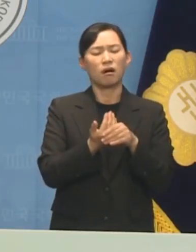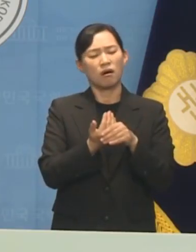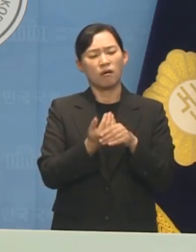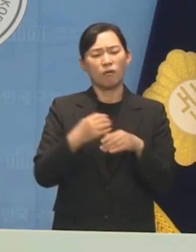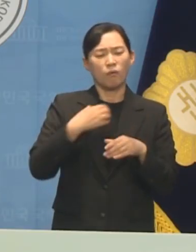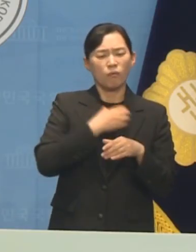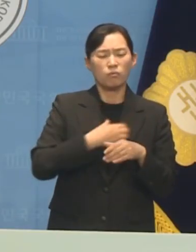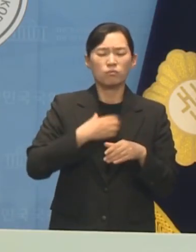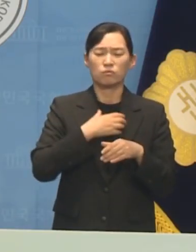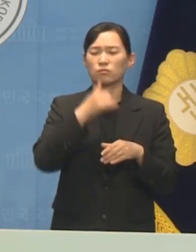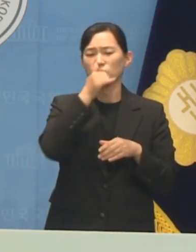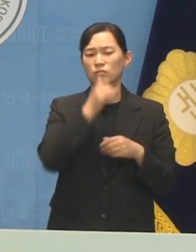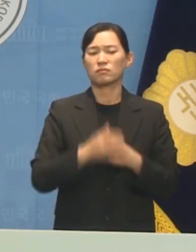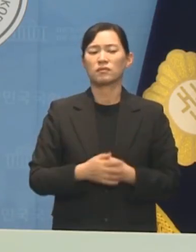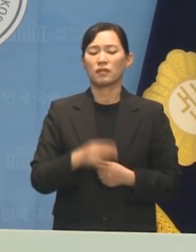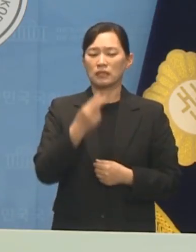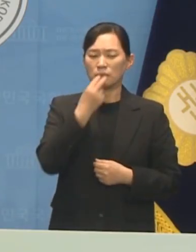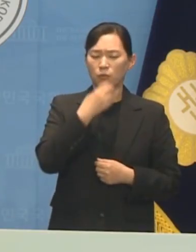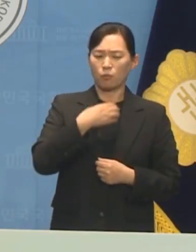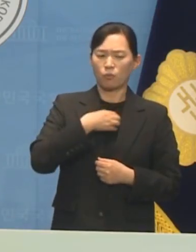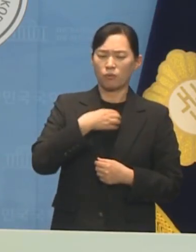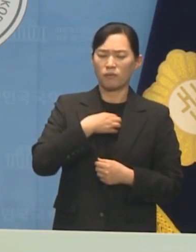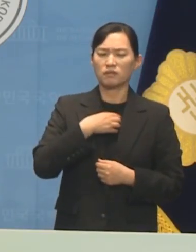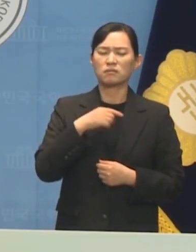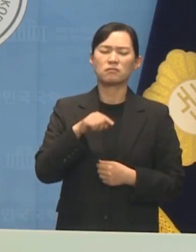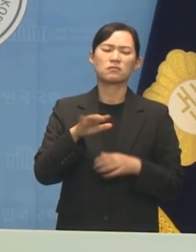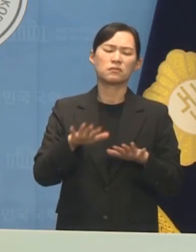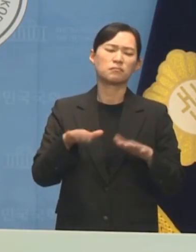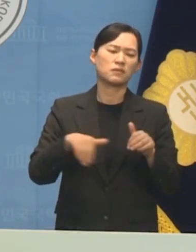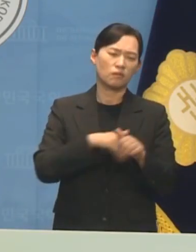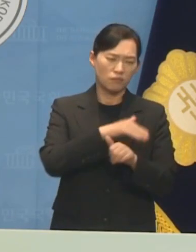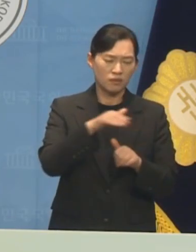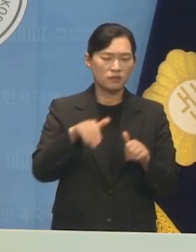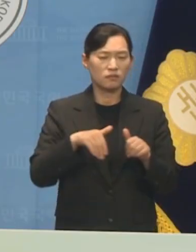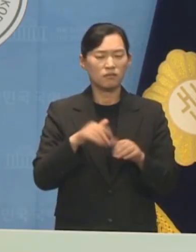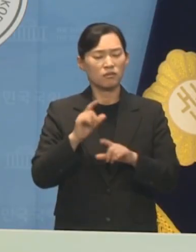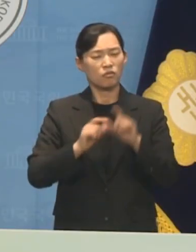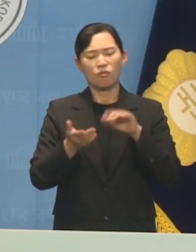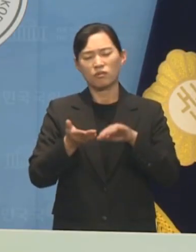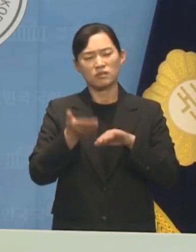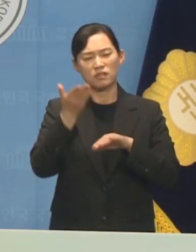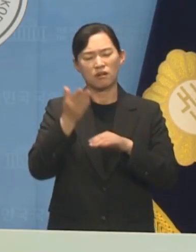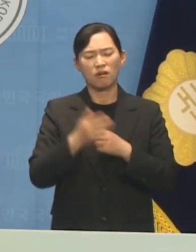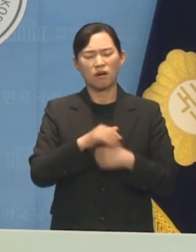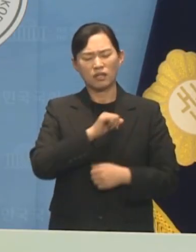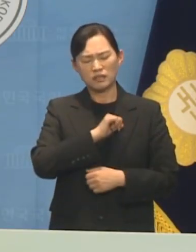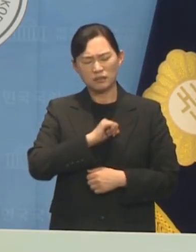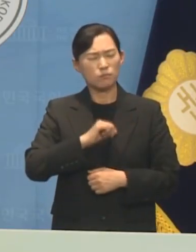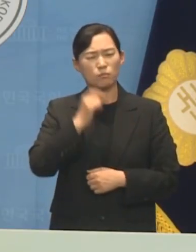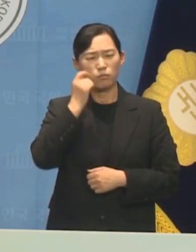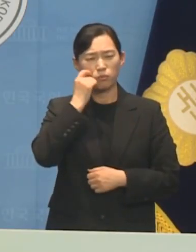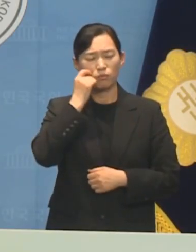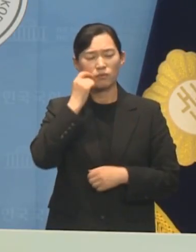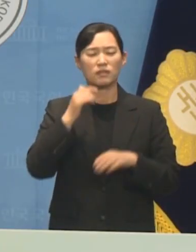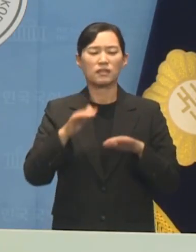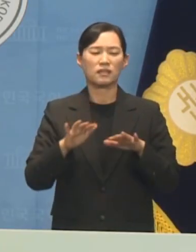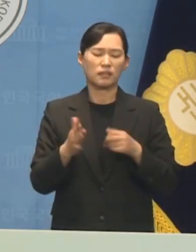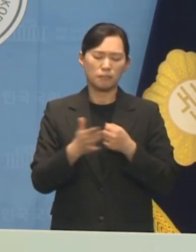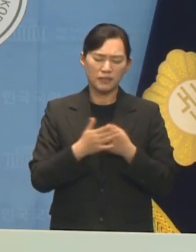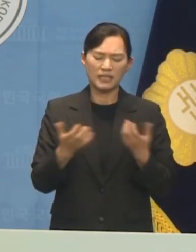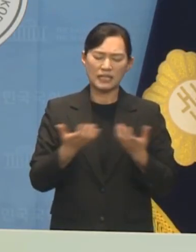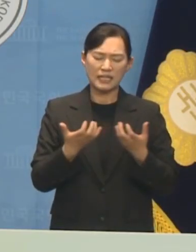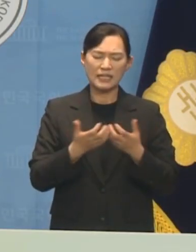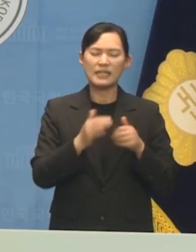동반하고 있습니다. 생명을 위협받고 있는 이런 상황에서 더 이상 견딜 수 없어서 업무용